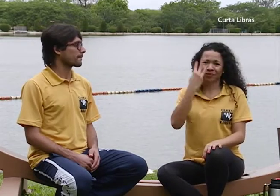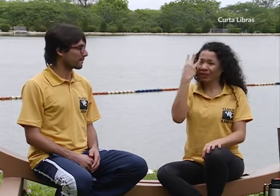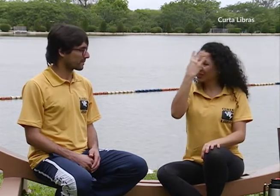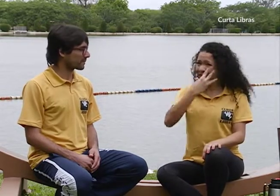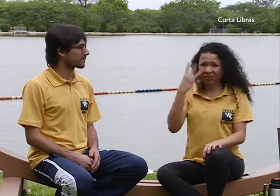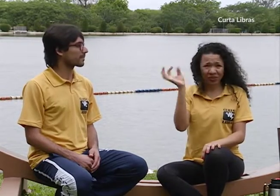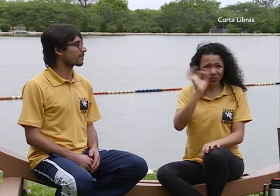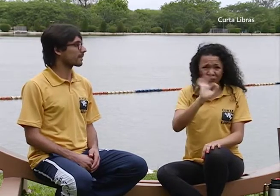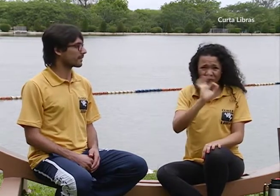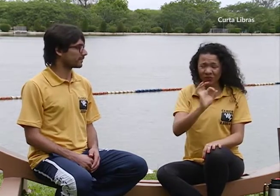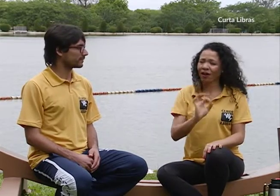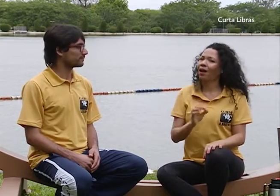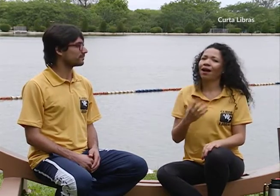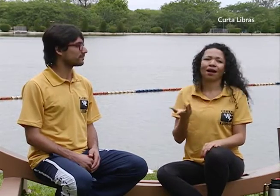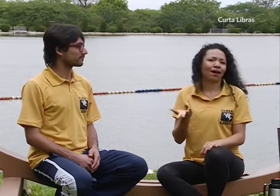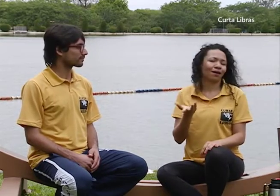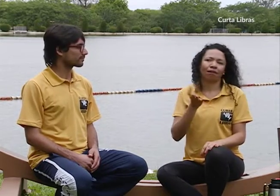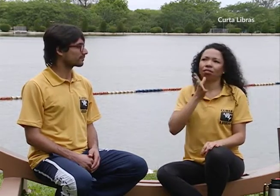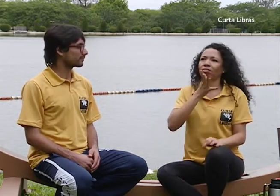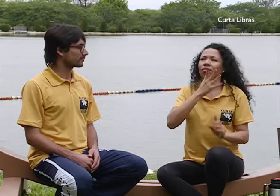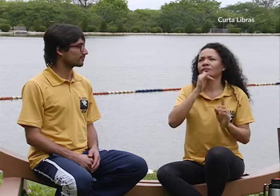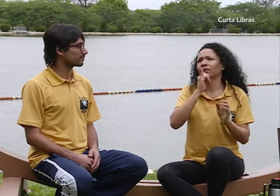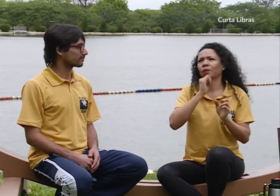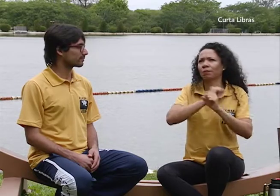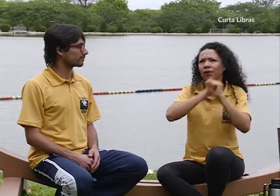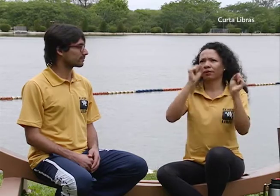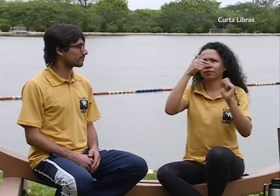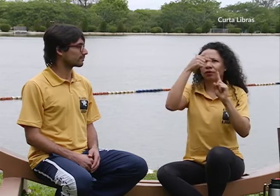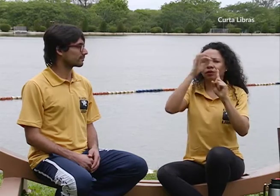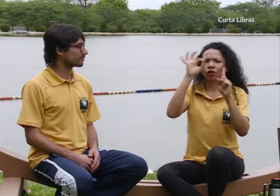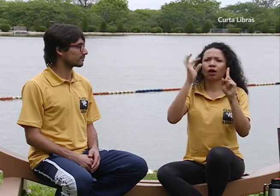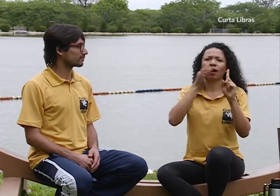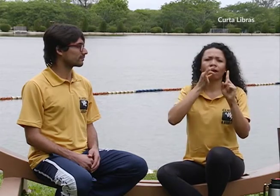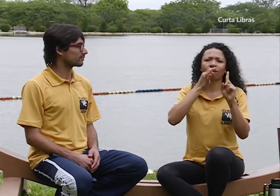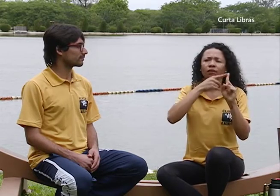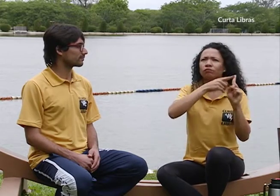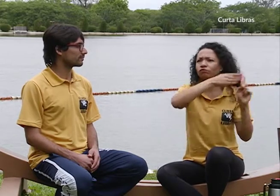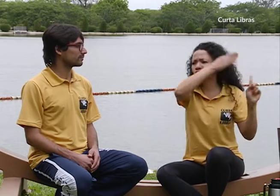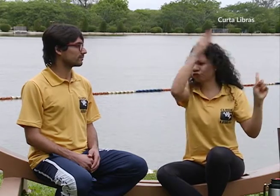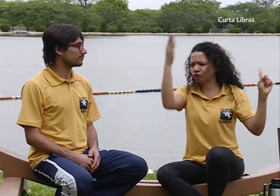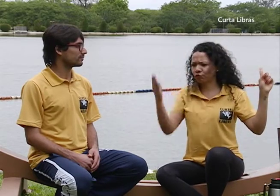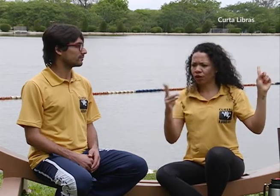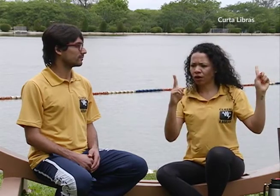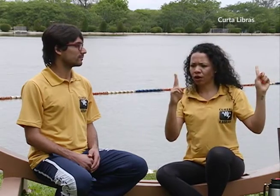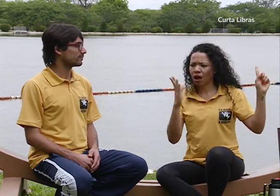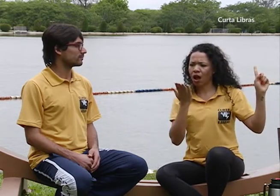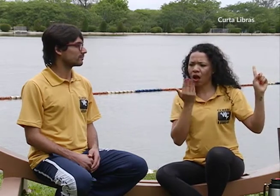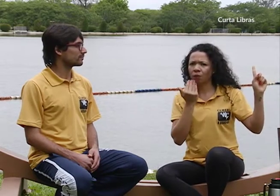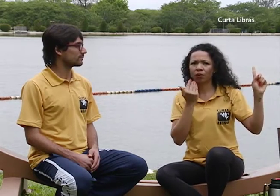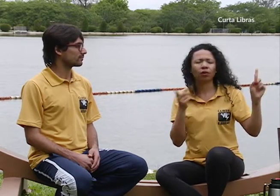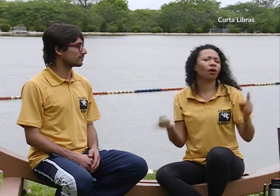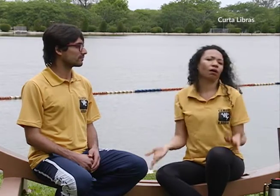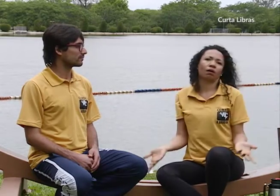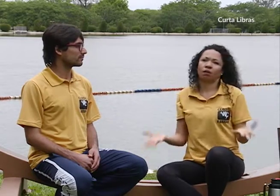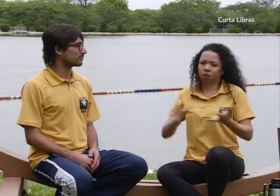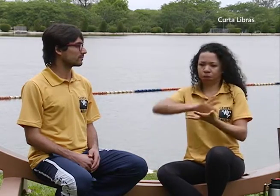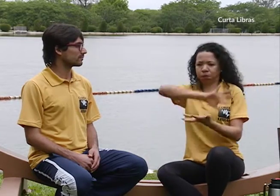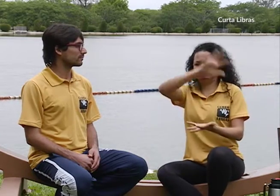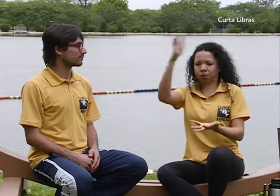essenciais. Também é muito importante que você faça uma alimentação de 3 em 3 horas, pois se você demorar, por exemplo, tomar café às